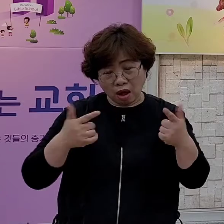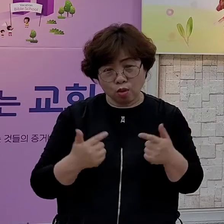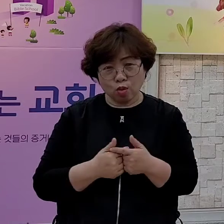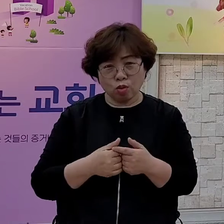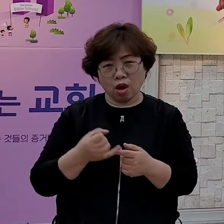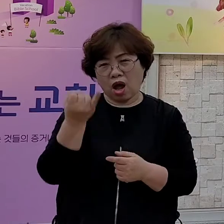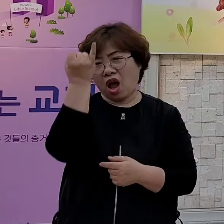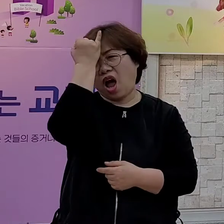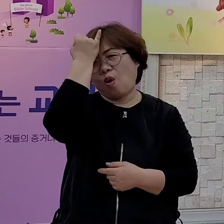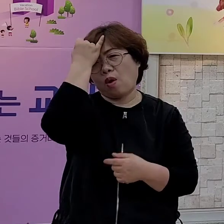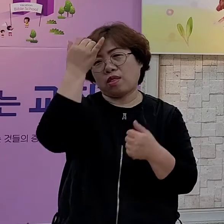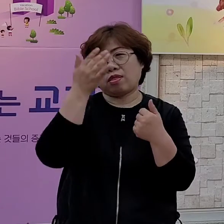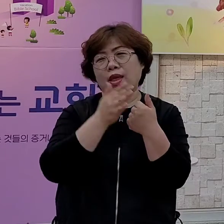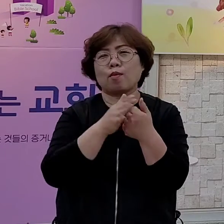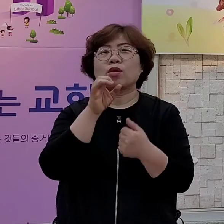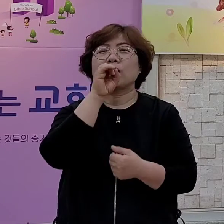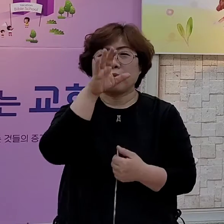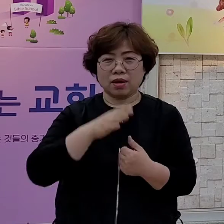하와 때문.